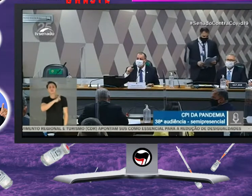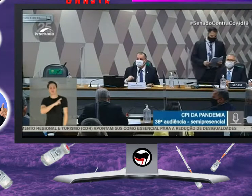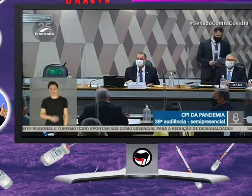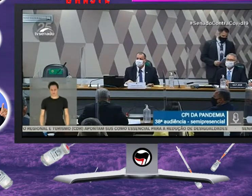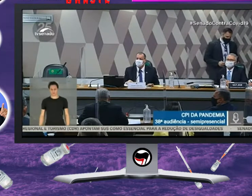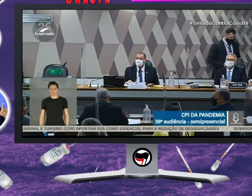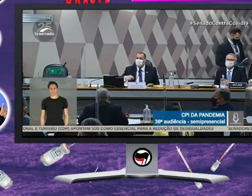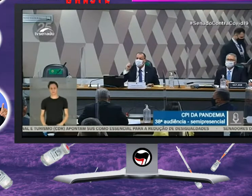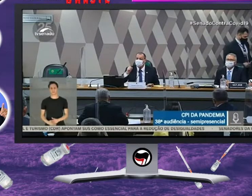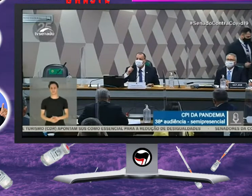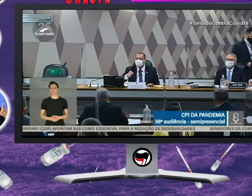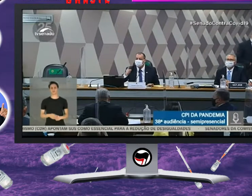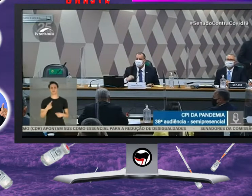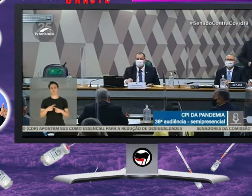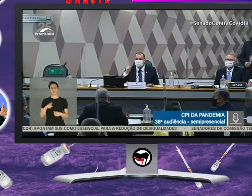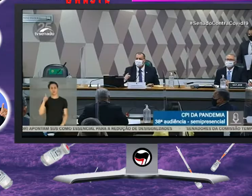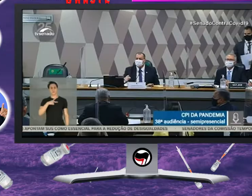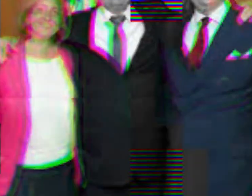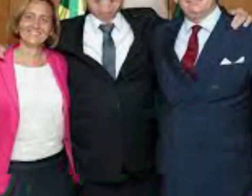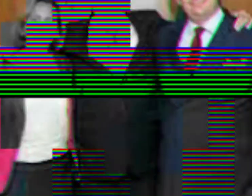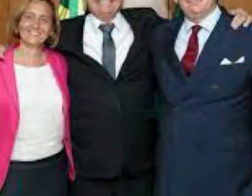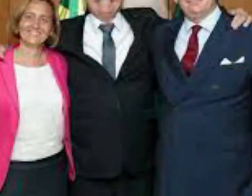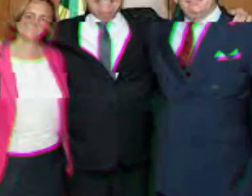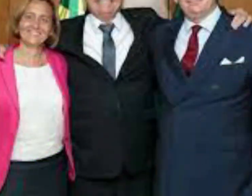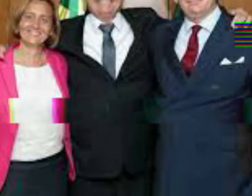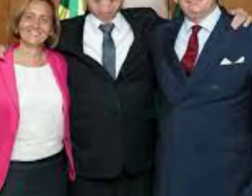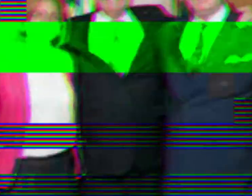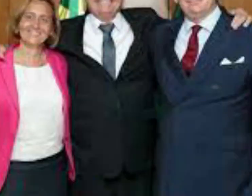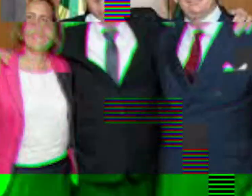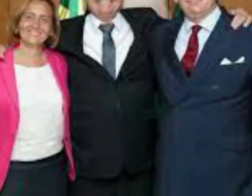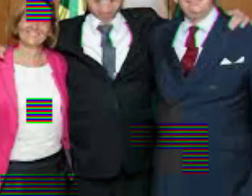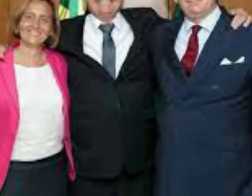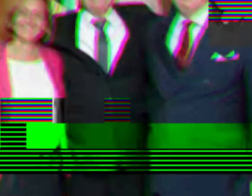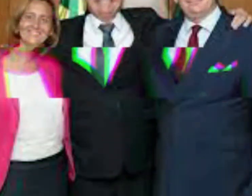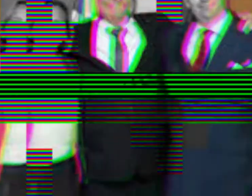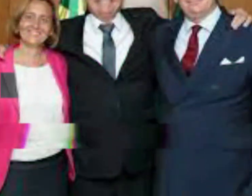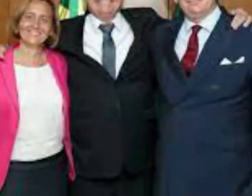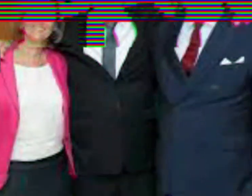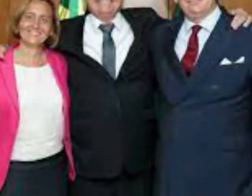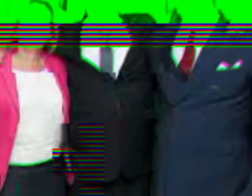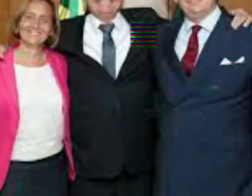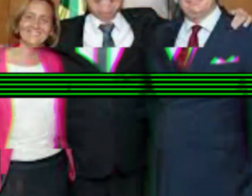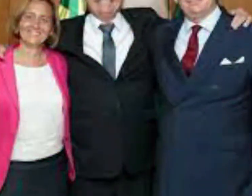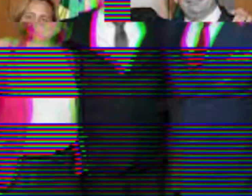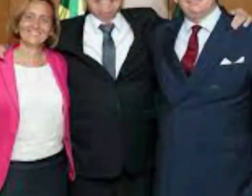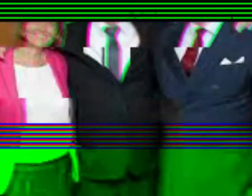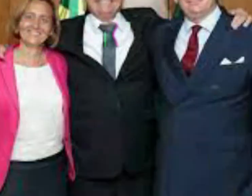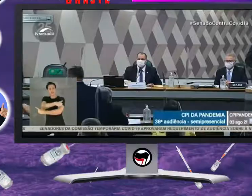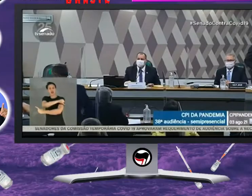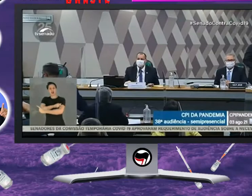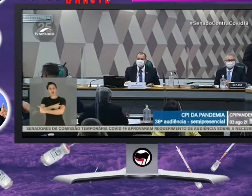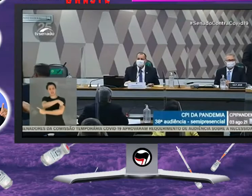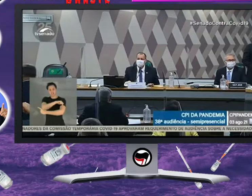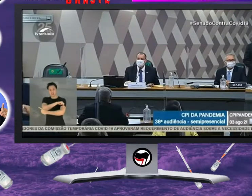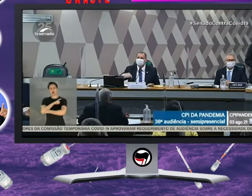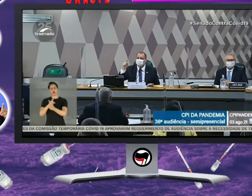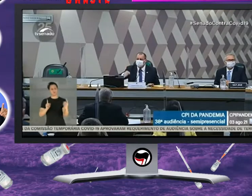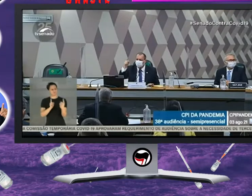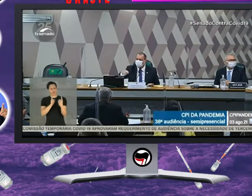escondidas, o presidente recebe uma deputada nazista, afrontando a Constituição brasileira, afrontando a nossa democracia, afrontando o Holocausto,